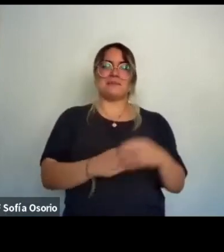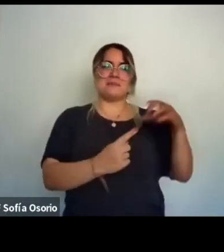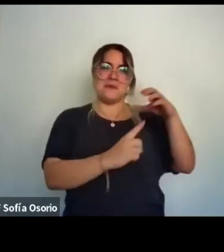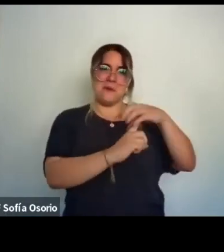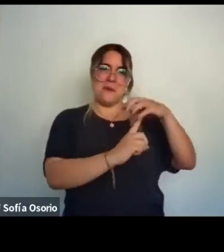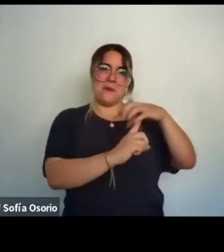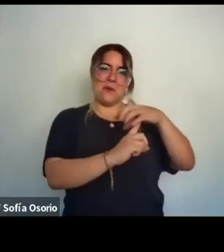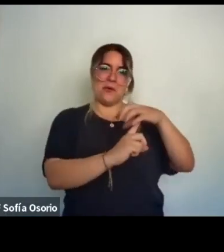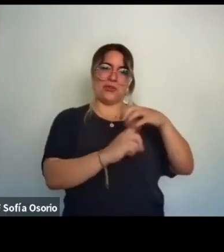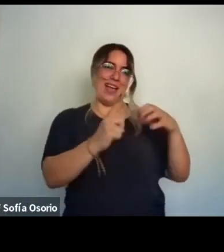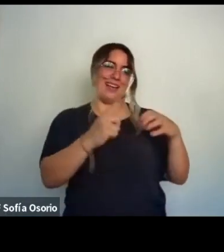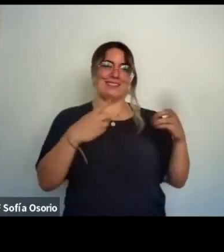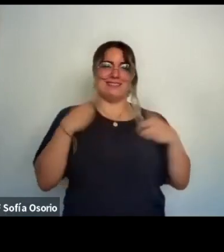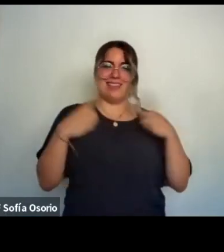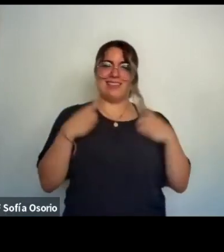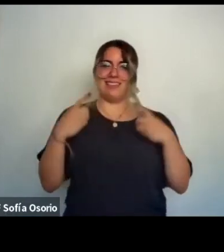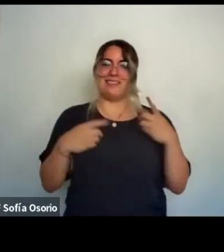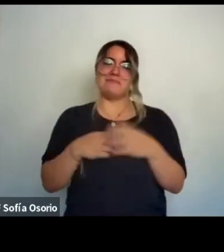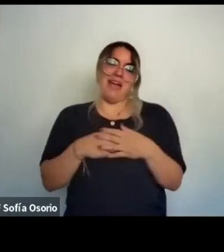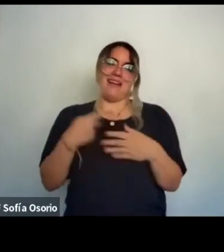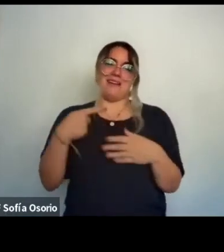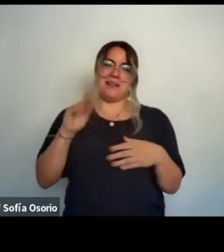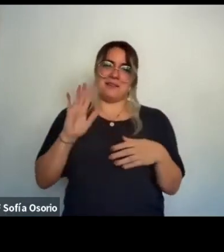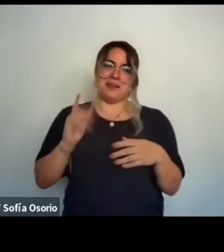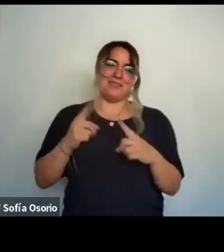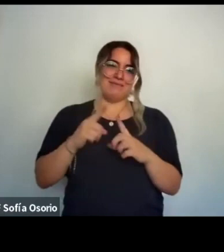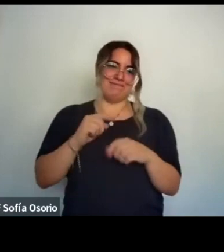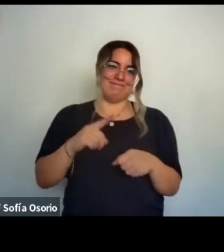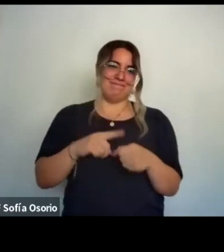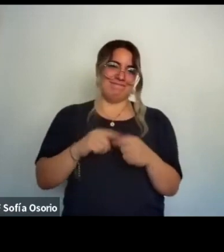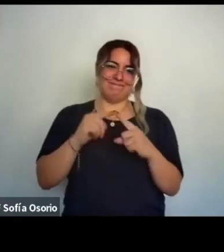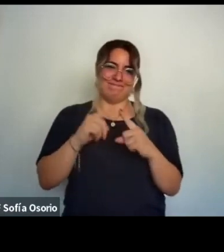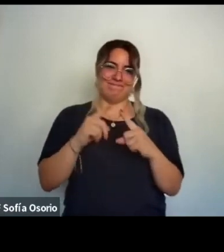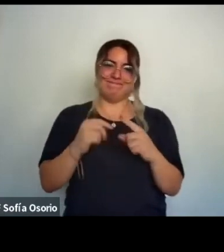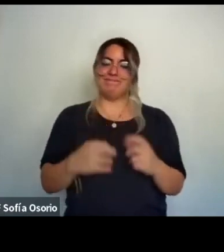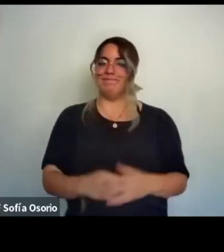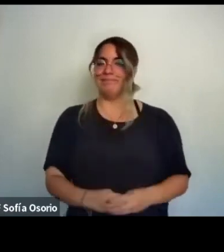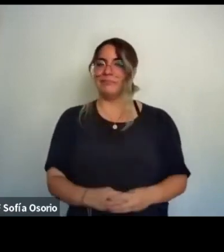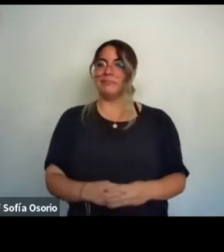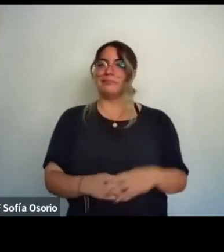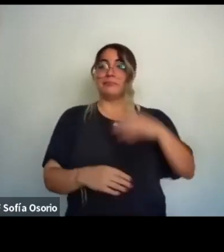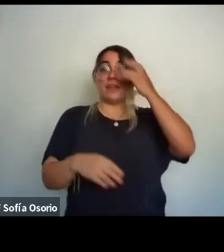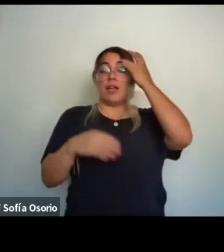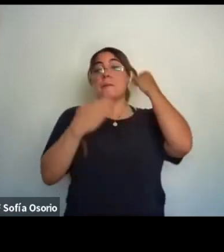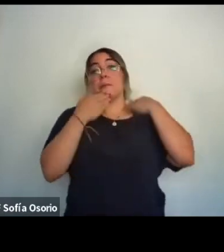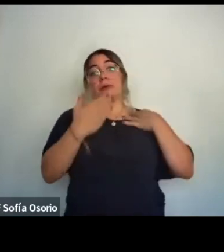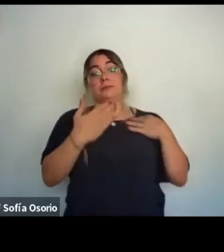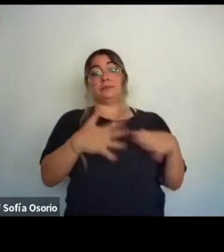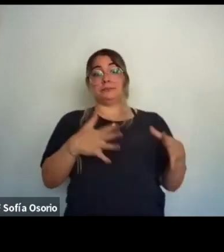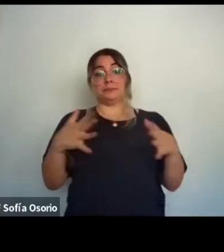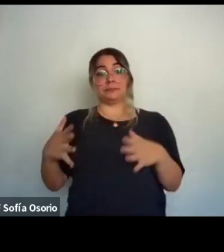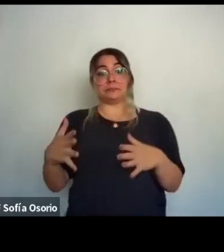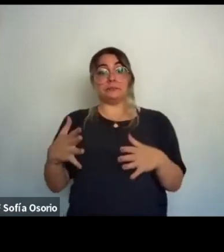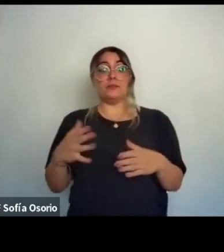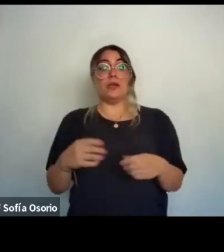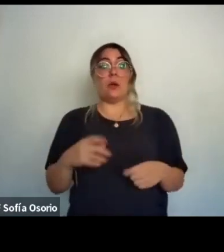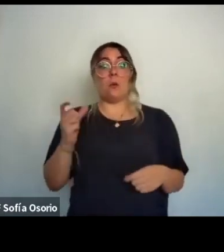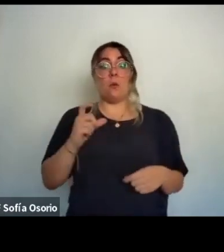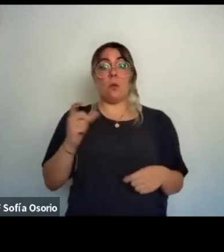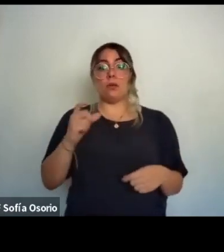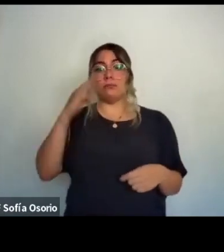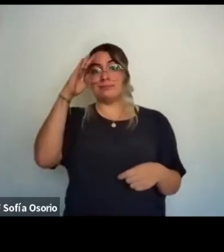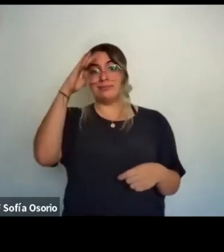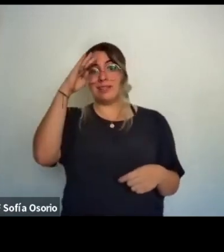más divertidos. Esto que ya en una cuestión práctica y también atravesada por los